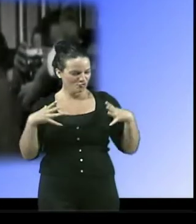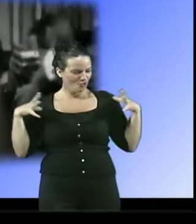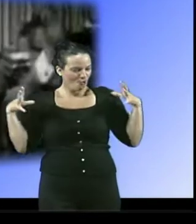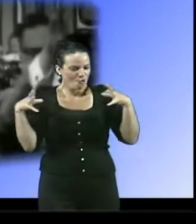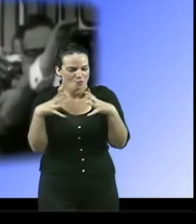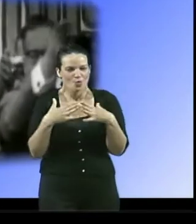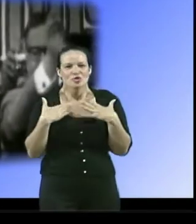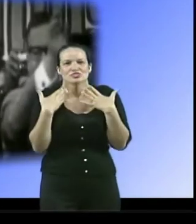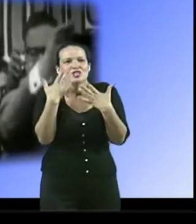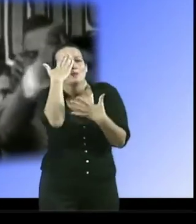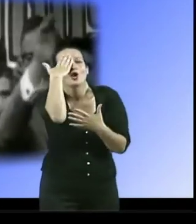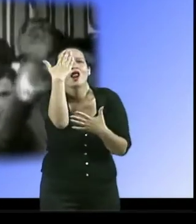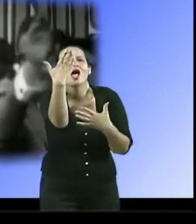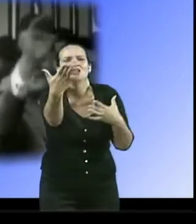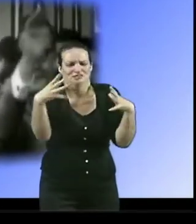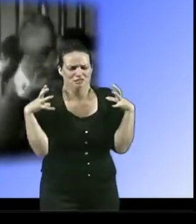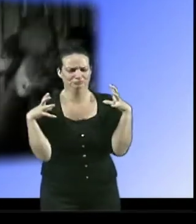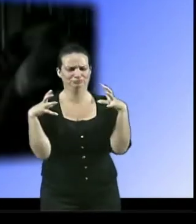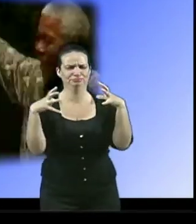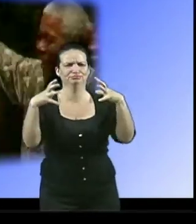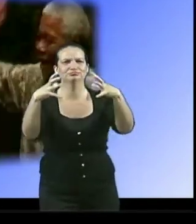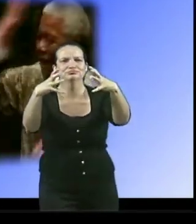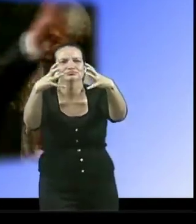los agradecidos te